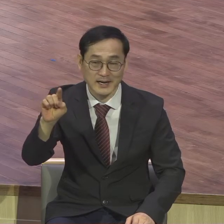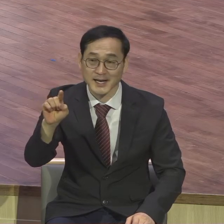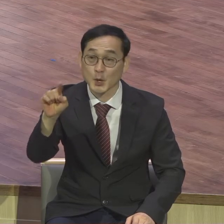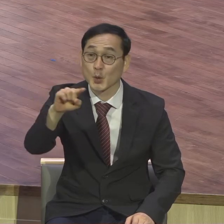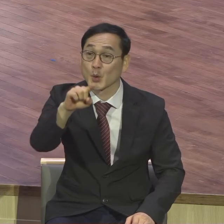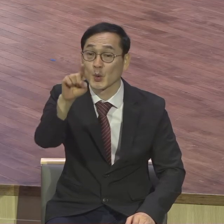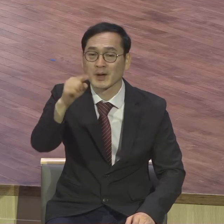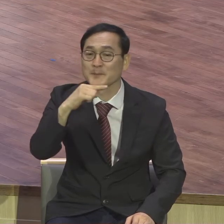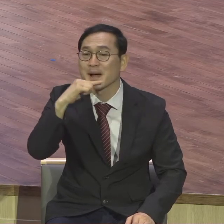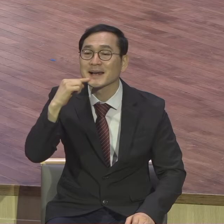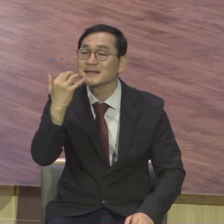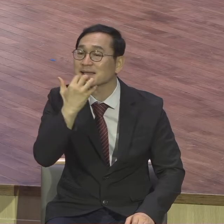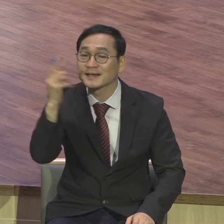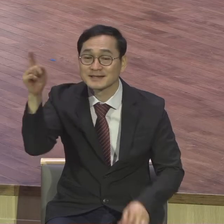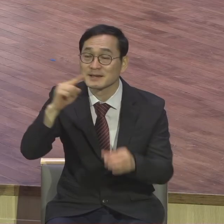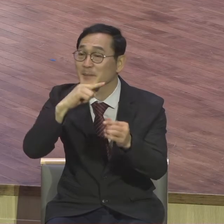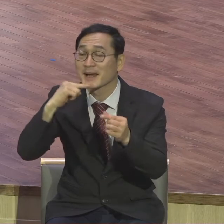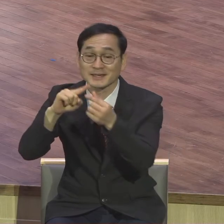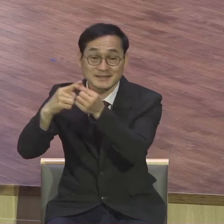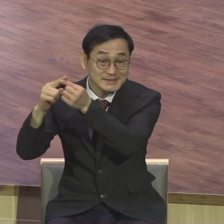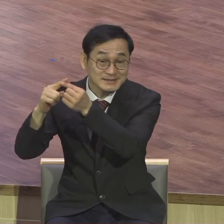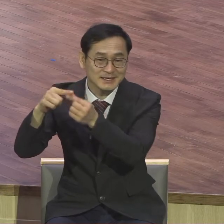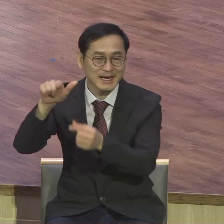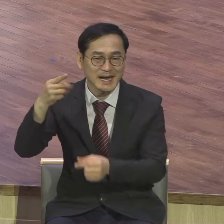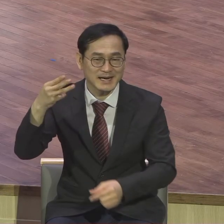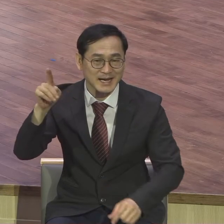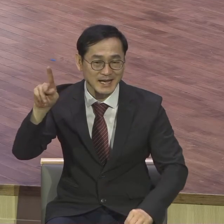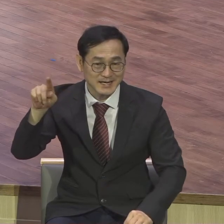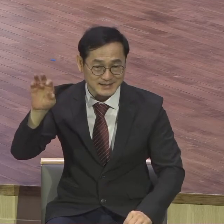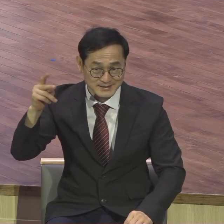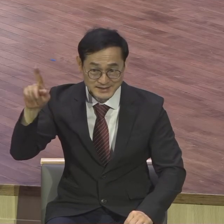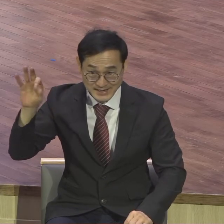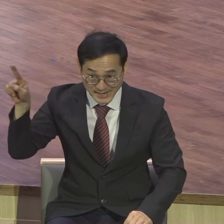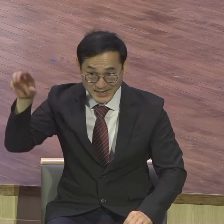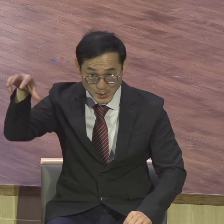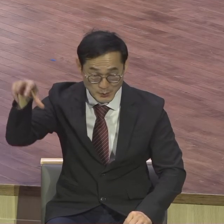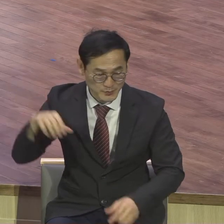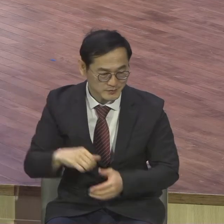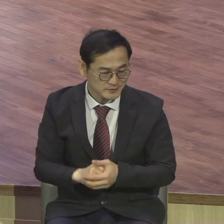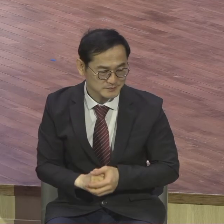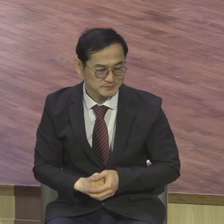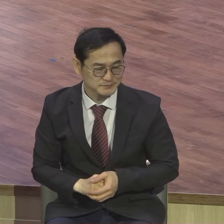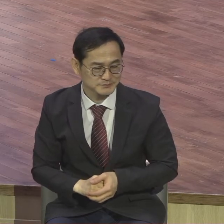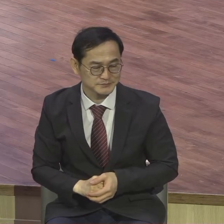빨간색으로 갈라디아 나와 있죠. 저렇게 지도가 저렇게 나와 있습니다.